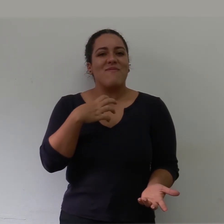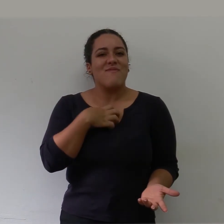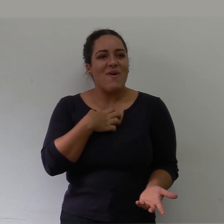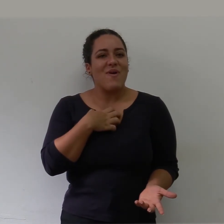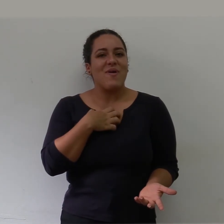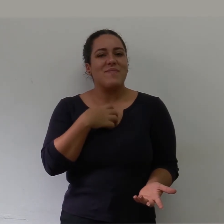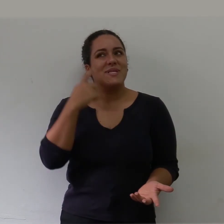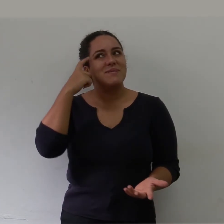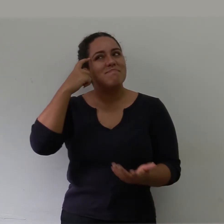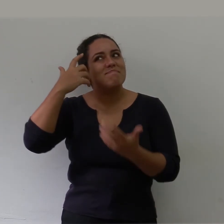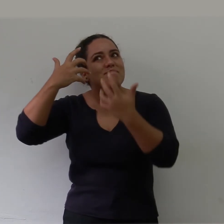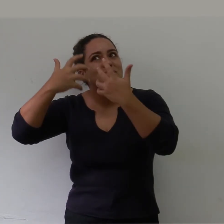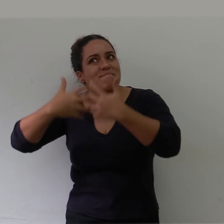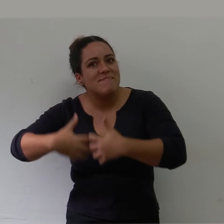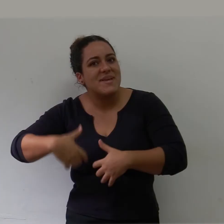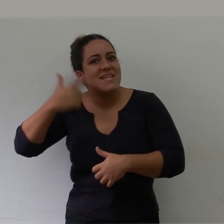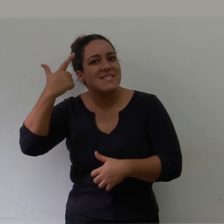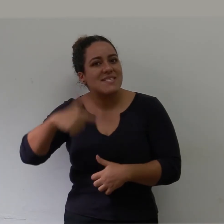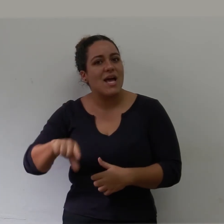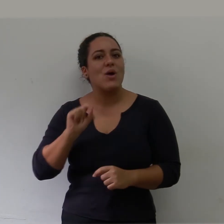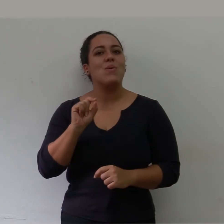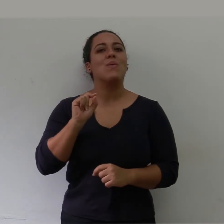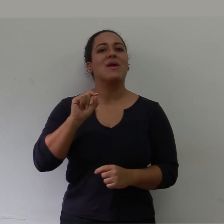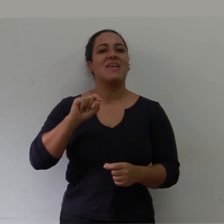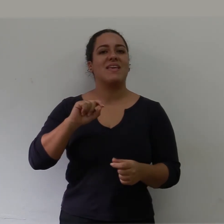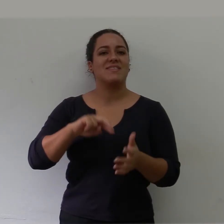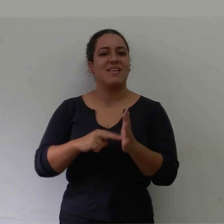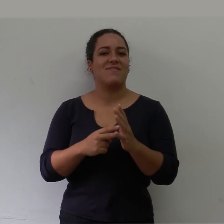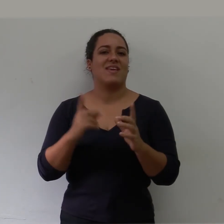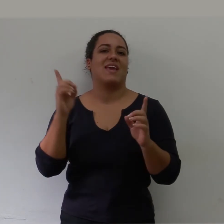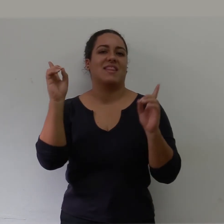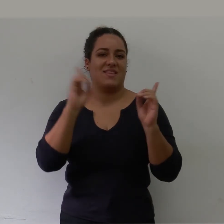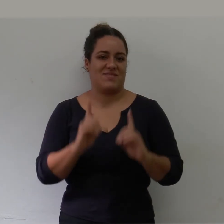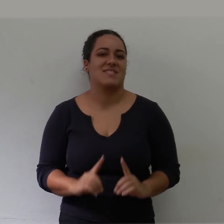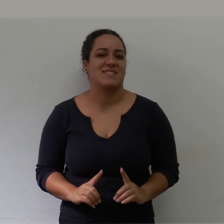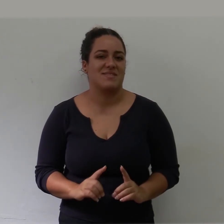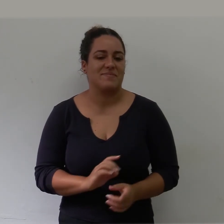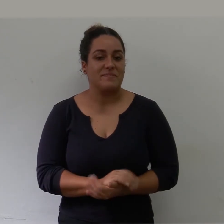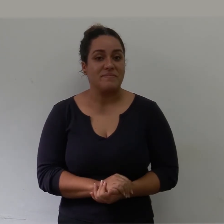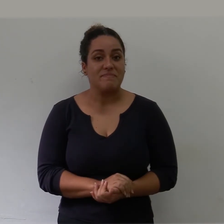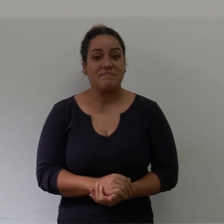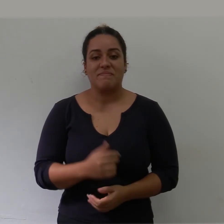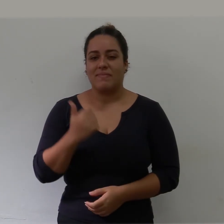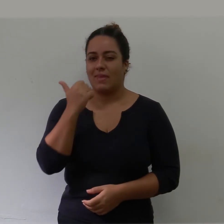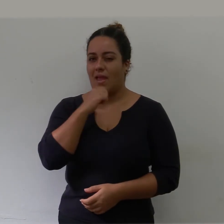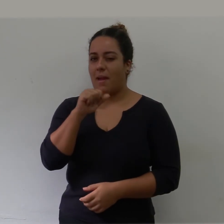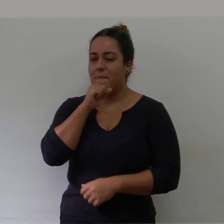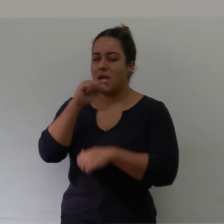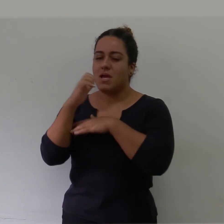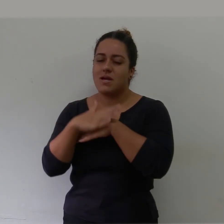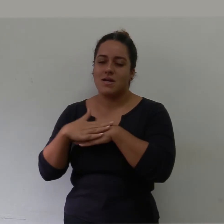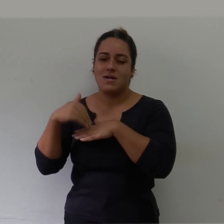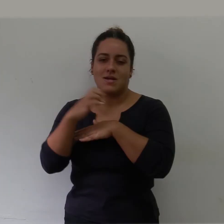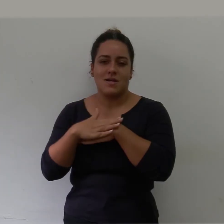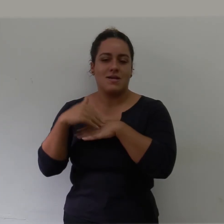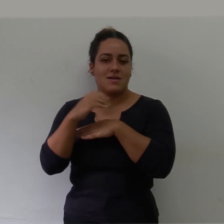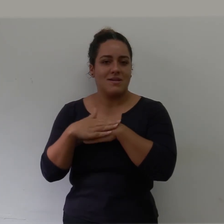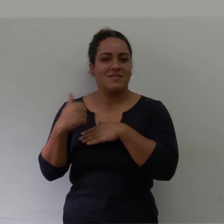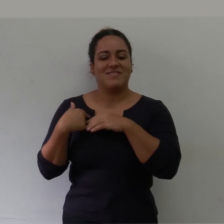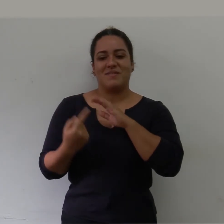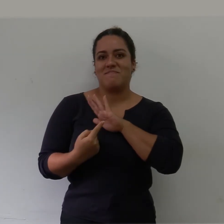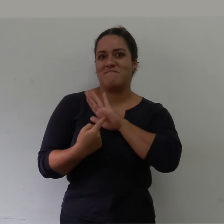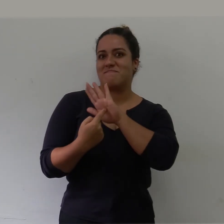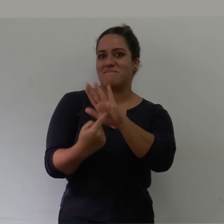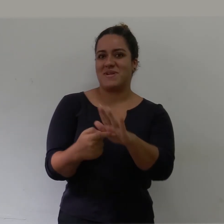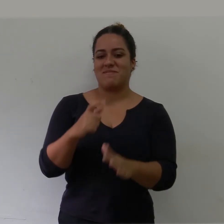gente repensar o que é a deficiência. A mãe não economiza no carinho e